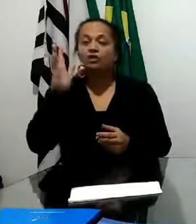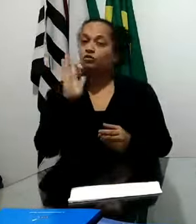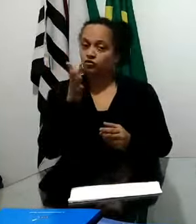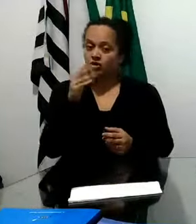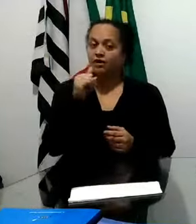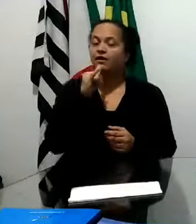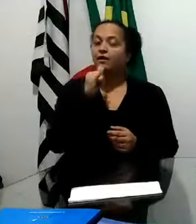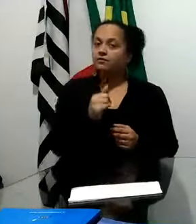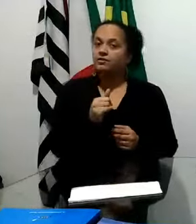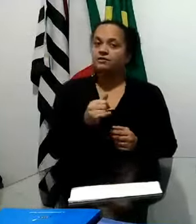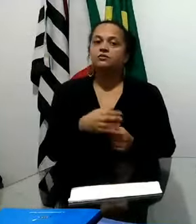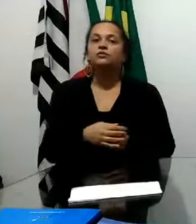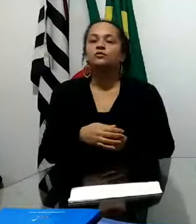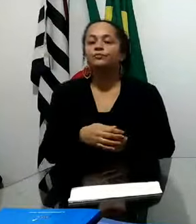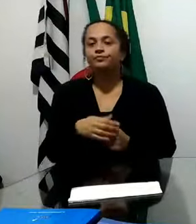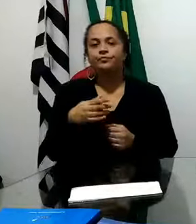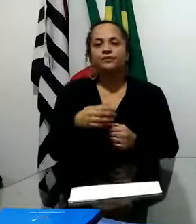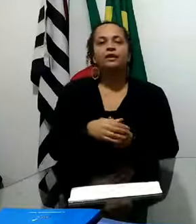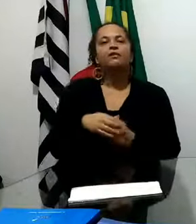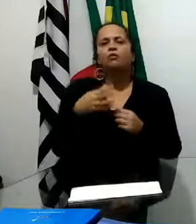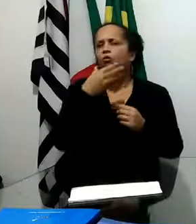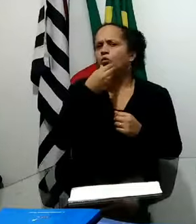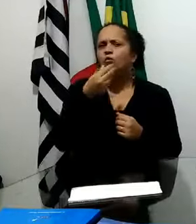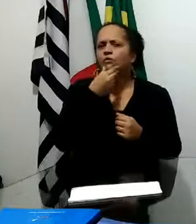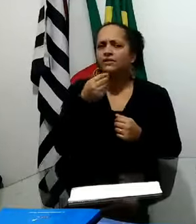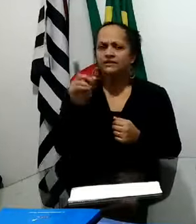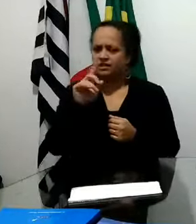com Nabucodonosor, meu Deus do céu. Então Deus